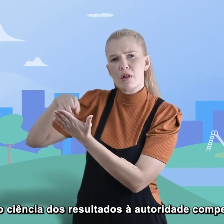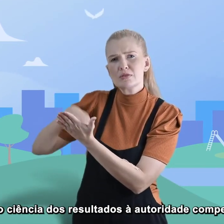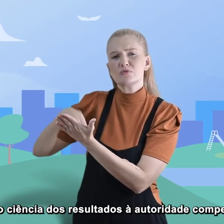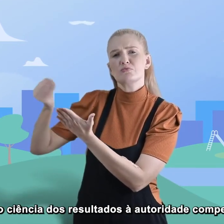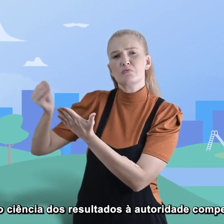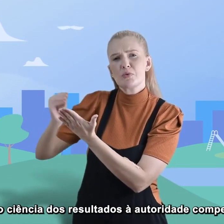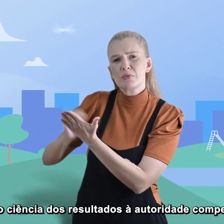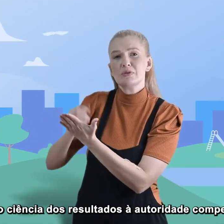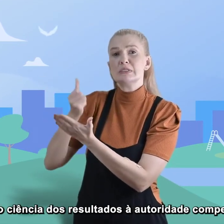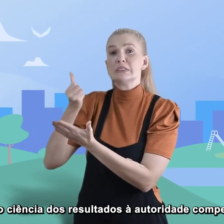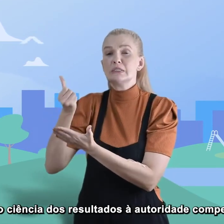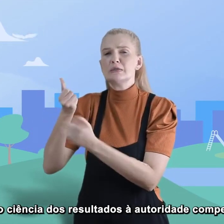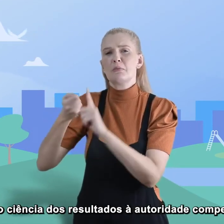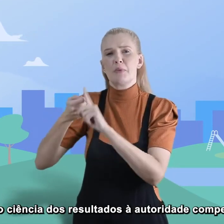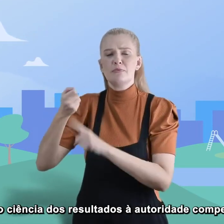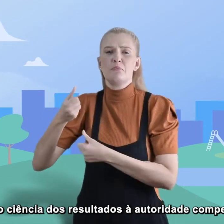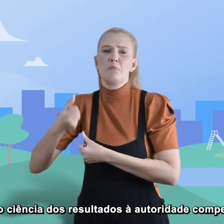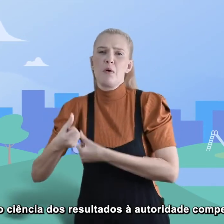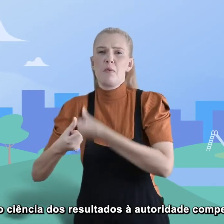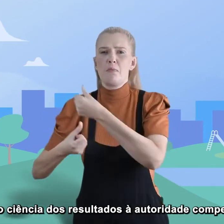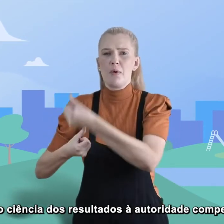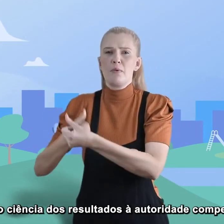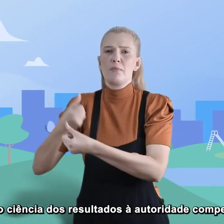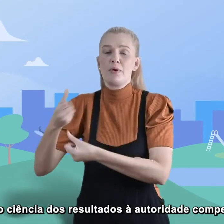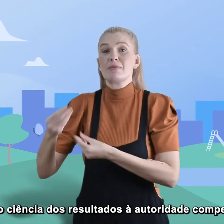à autoridade competente.